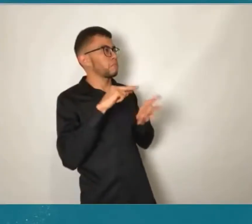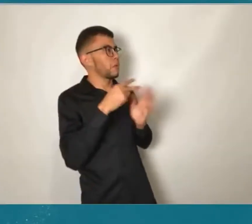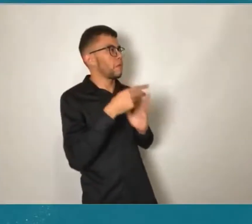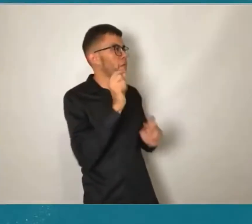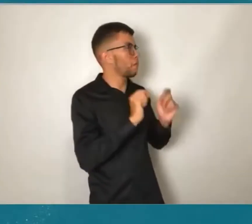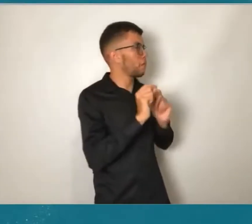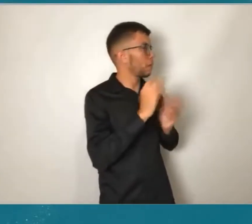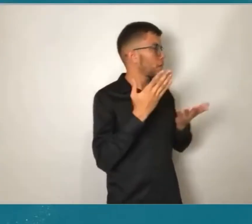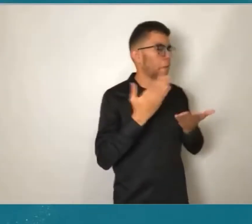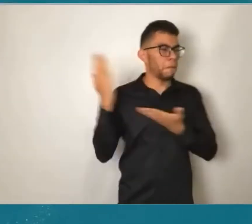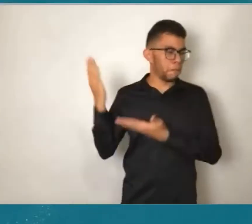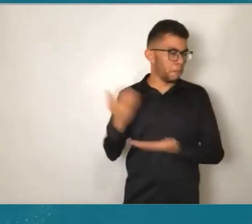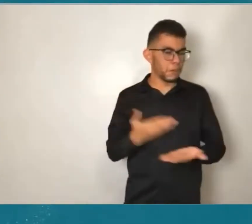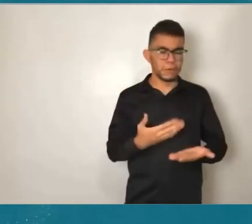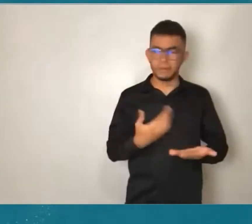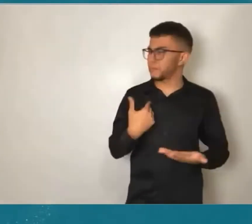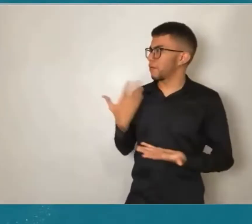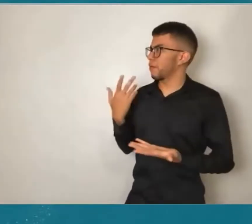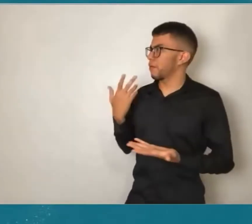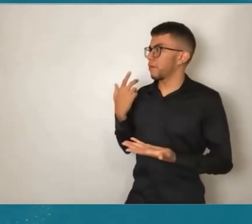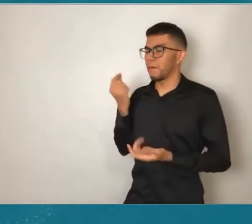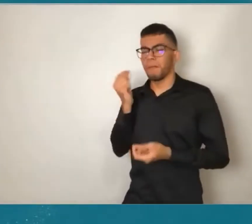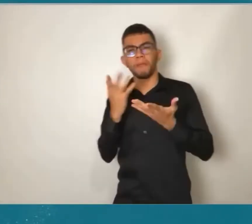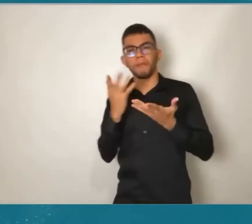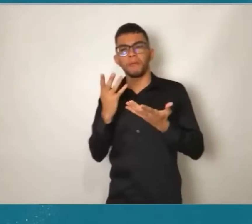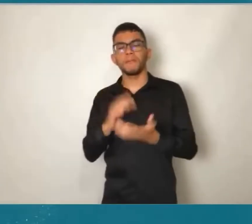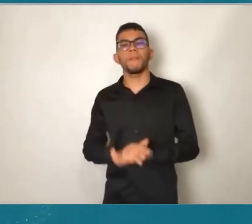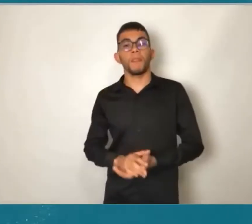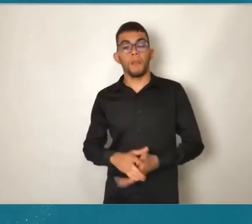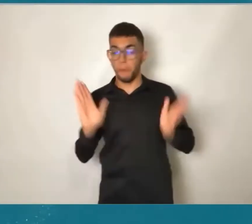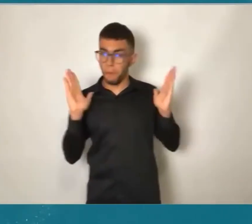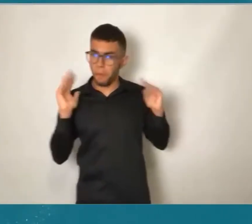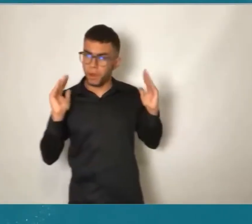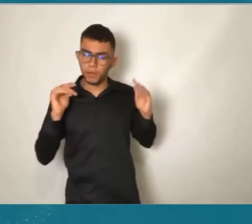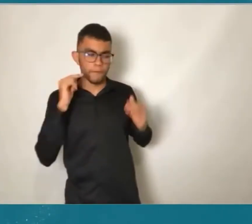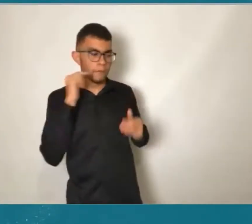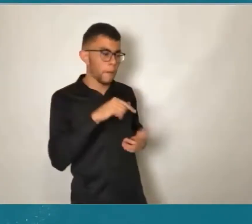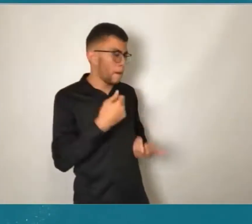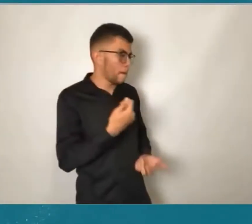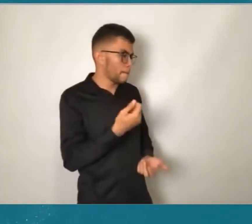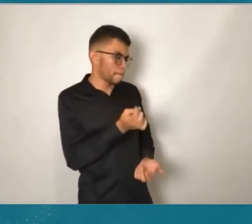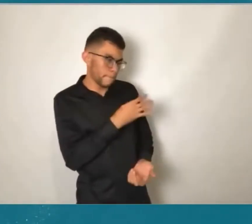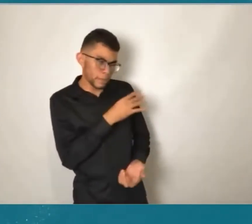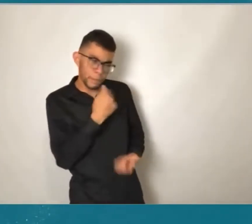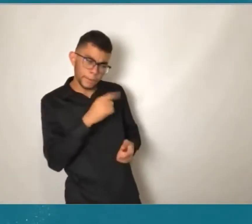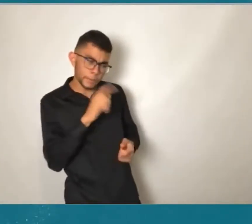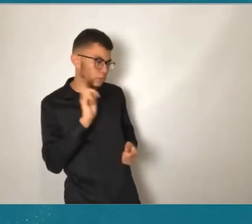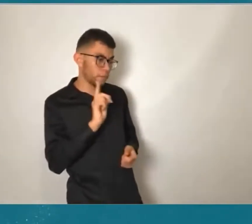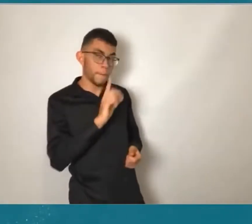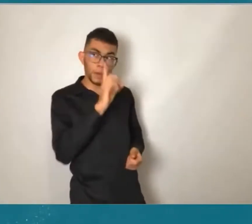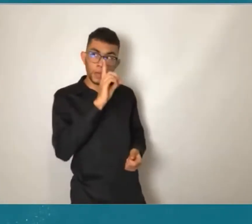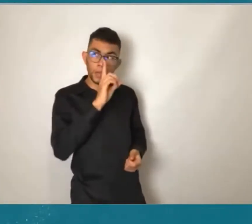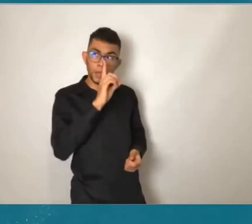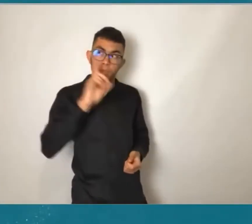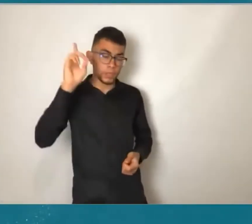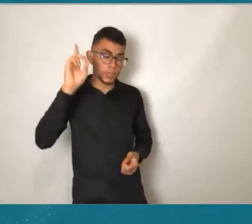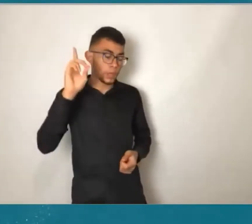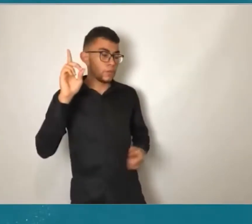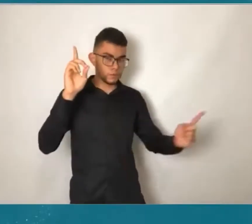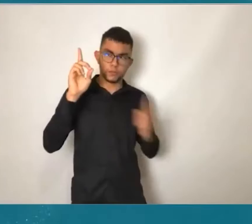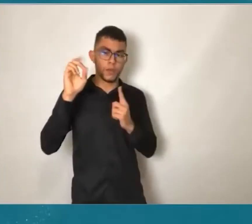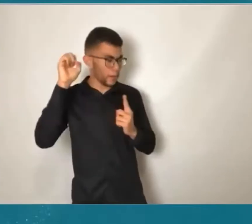José. Não, é nascido de mulher, nascido sob a lei. Então Jesus